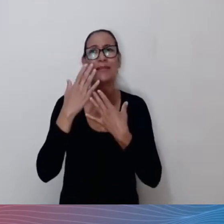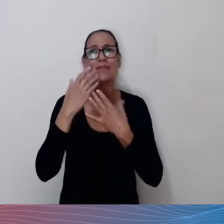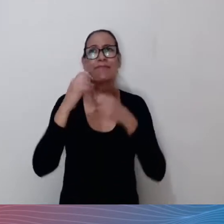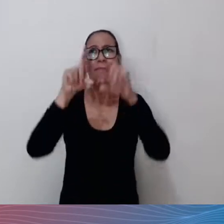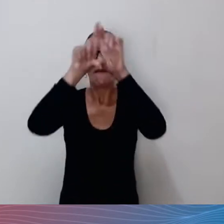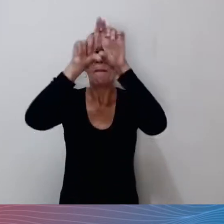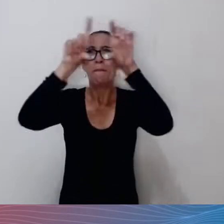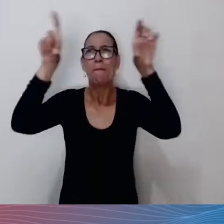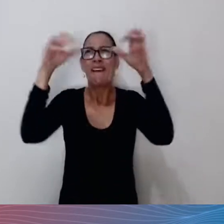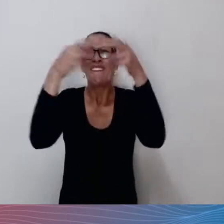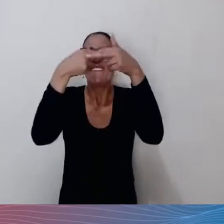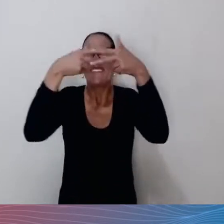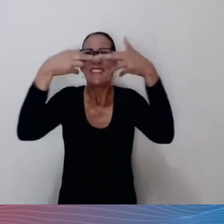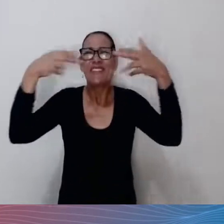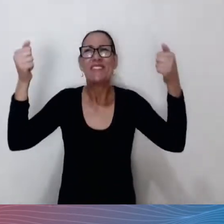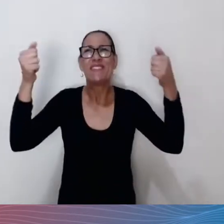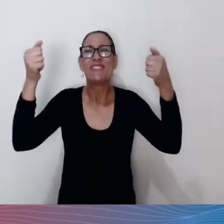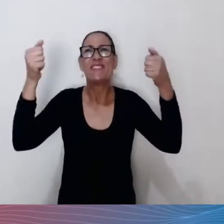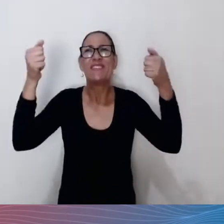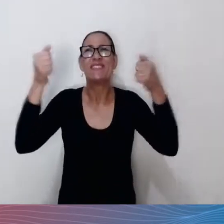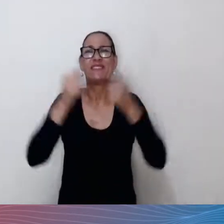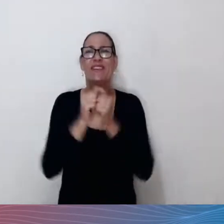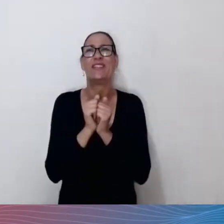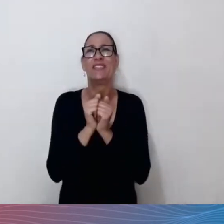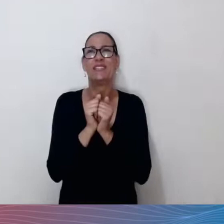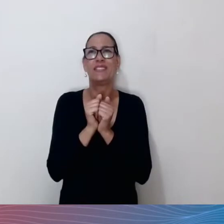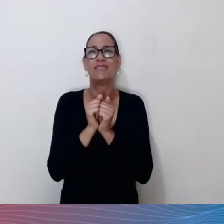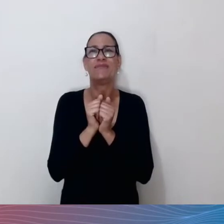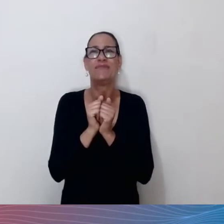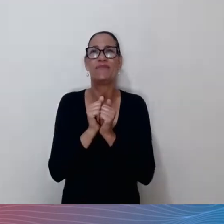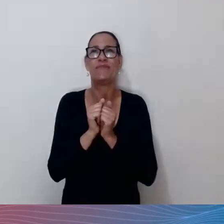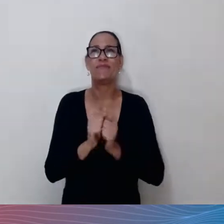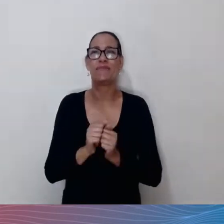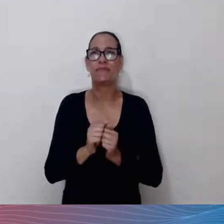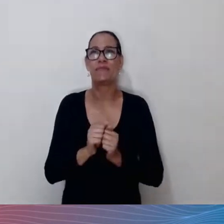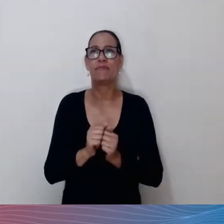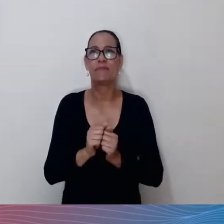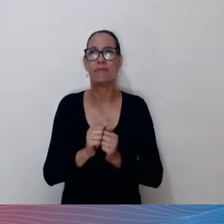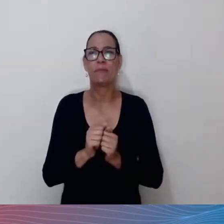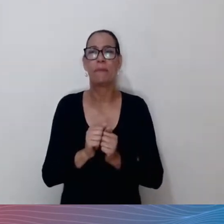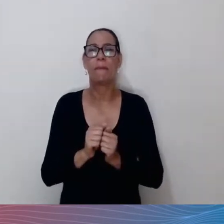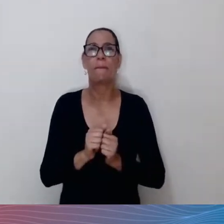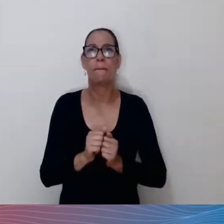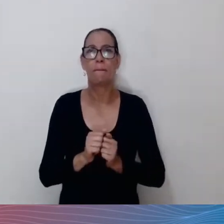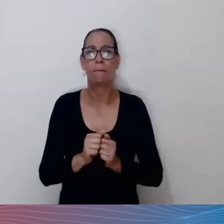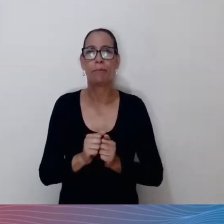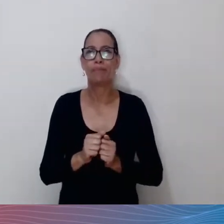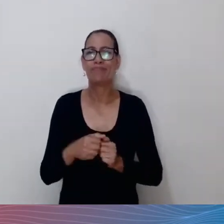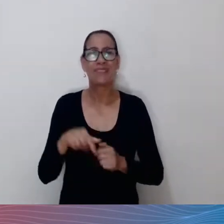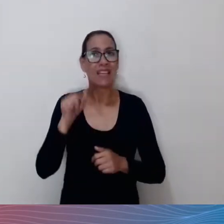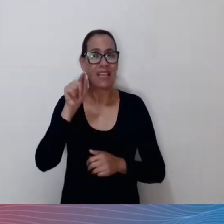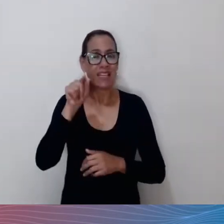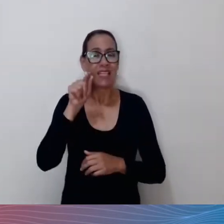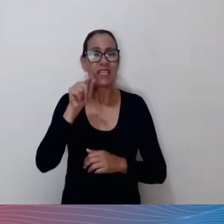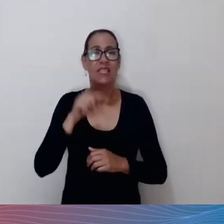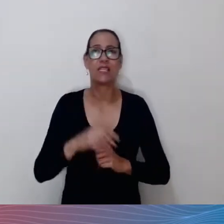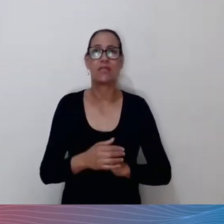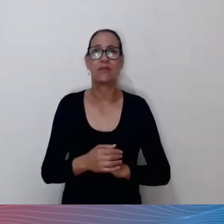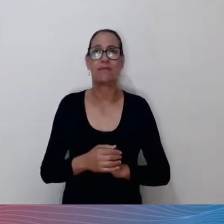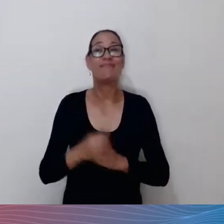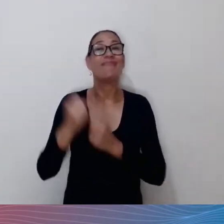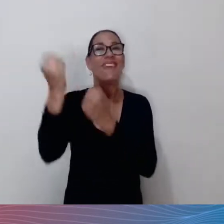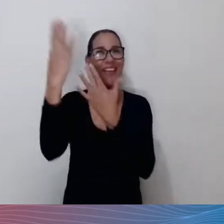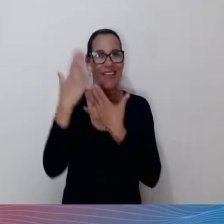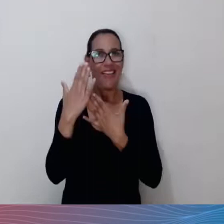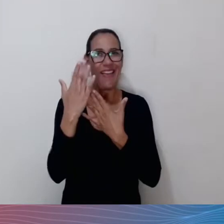celestiais. Irmãos, essa toda sorte de bênção espiritual é a graça.